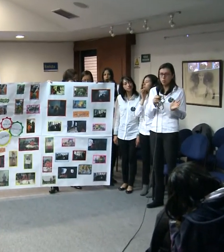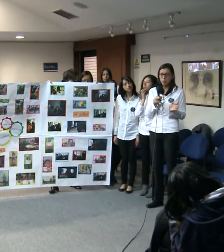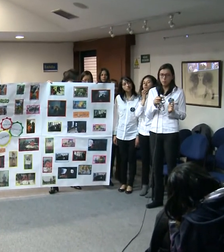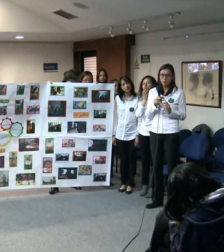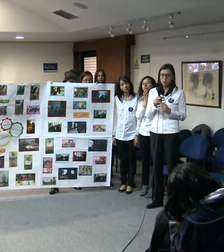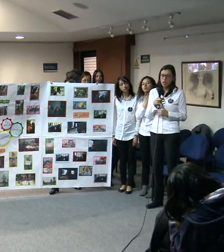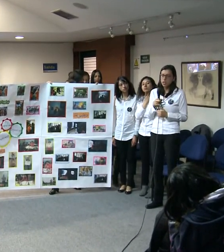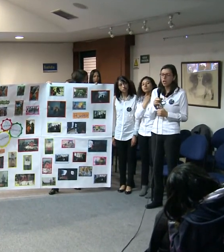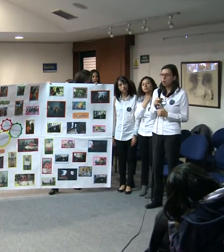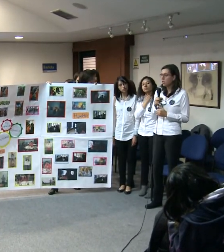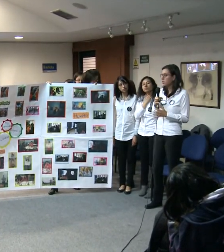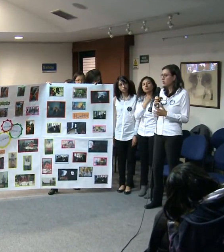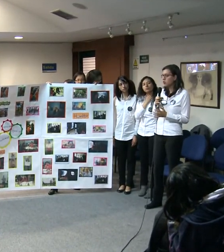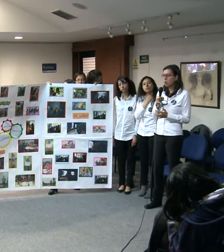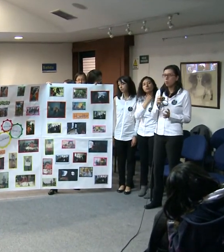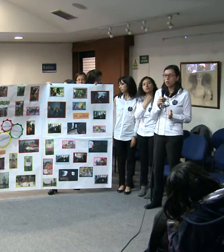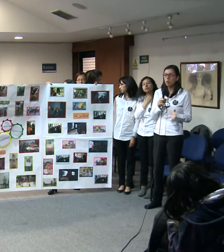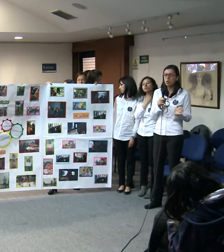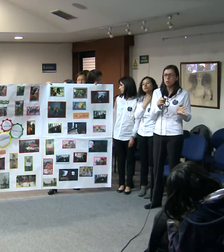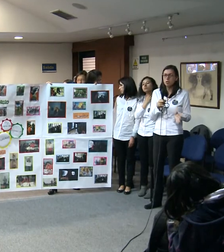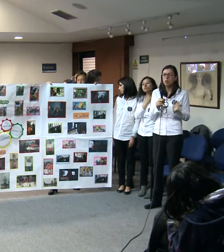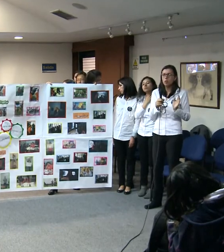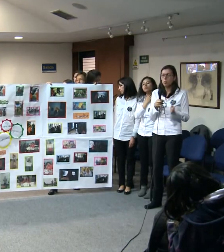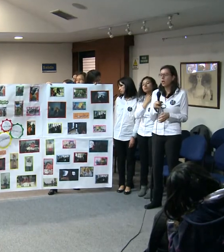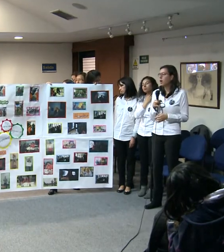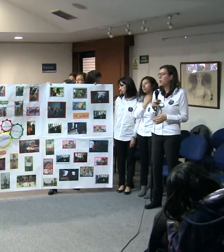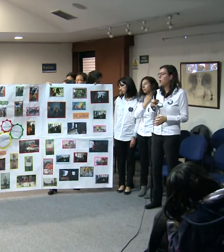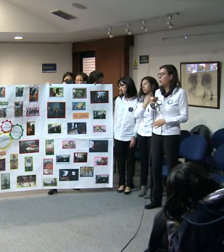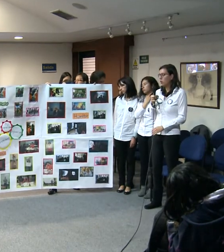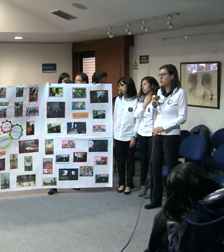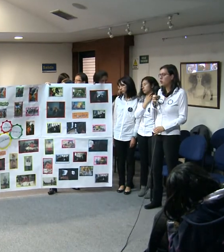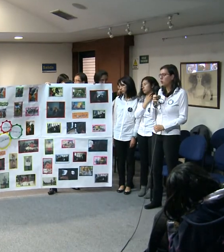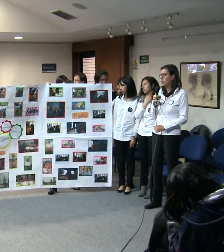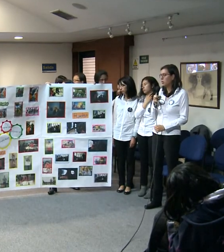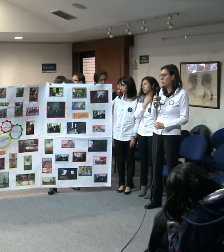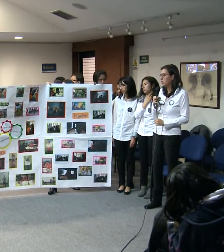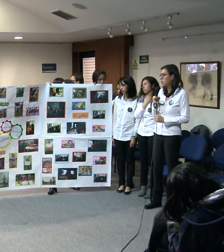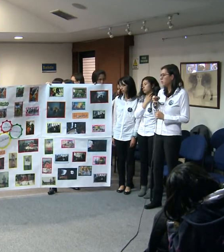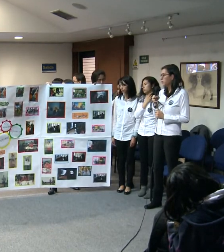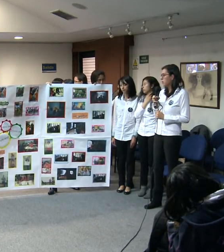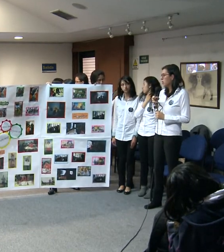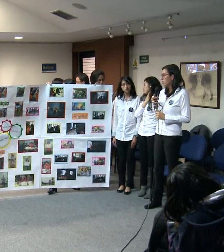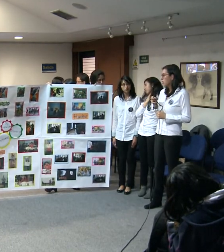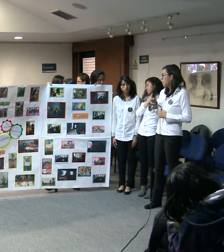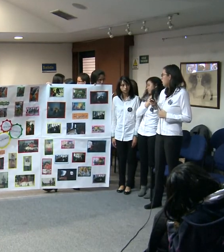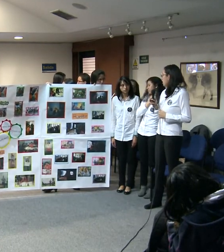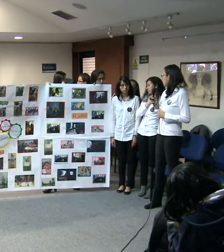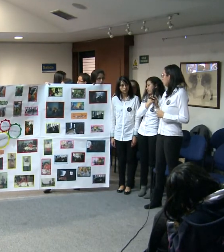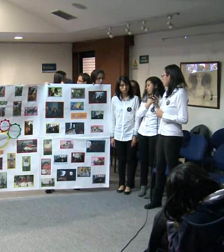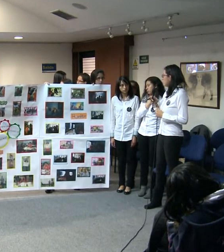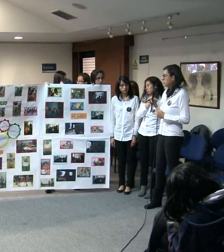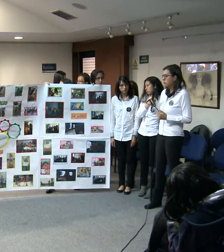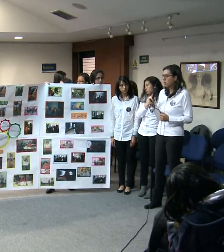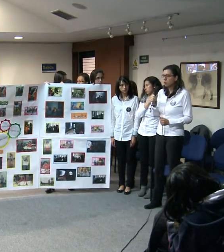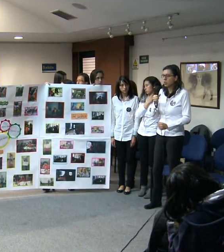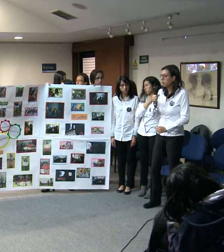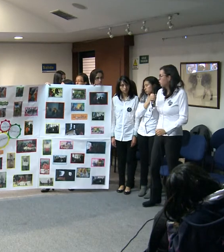o que el planetario debe desarrollar un portafolio específico para población con discapacidad.